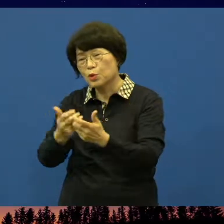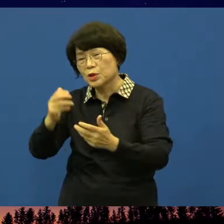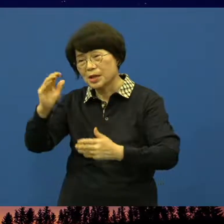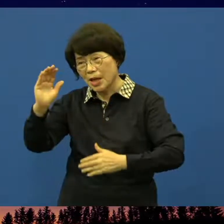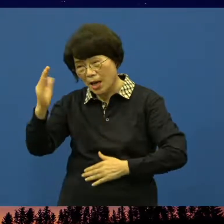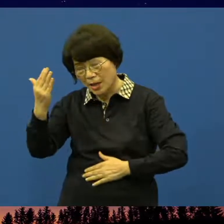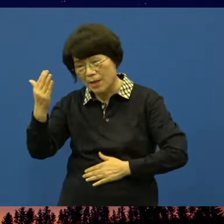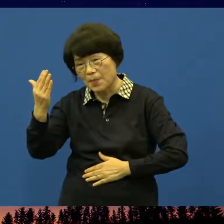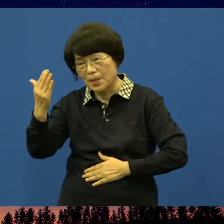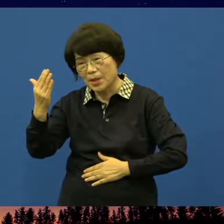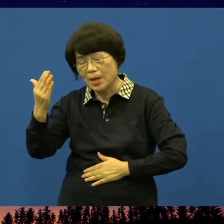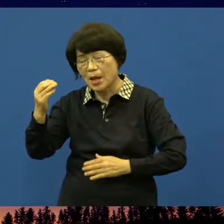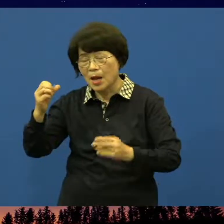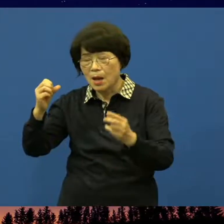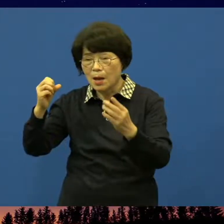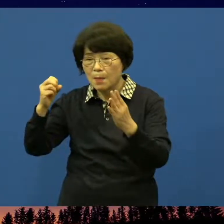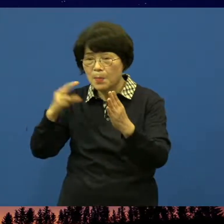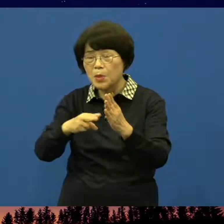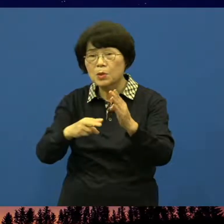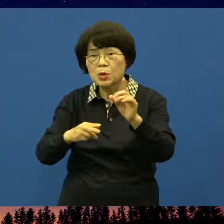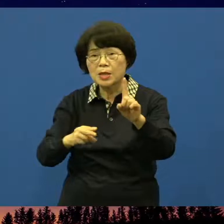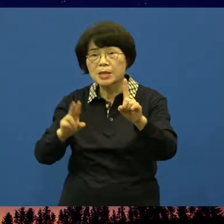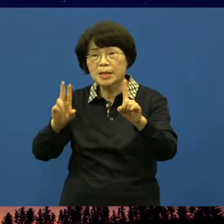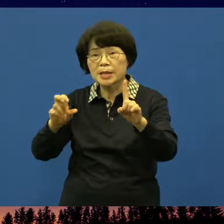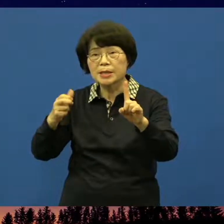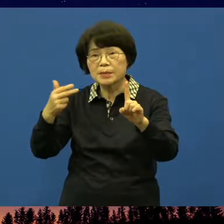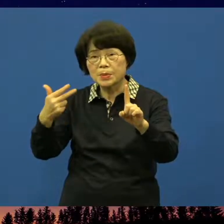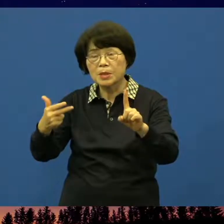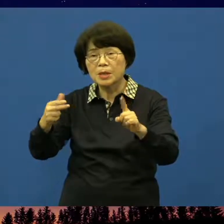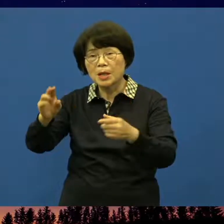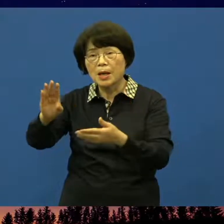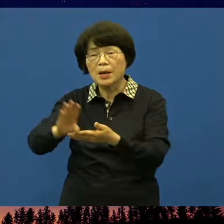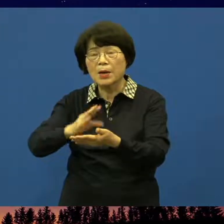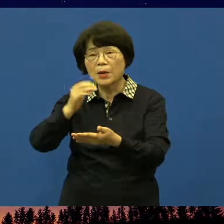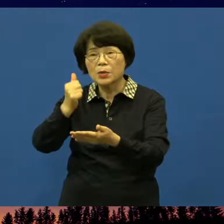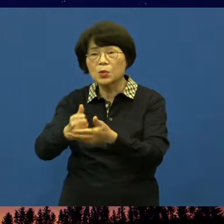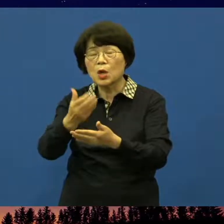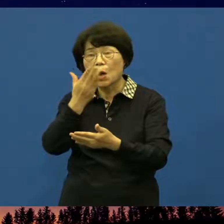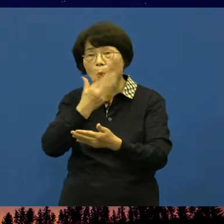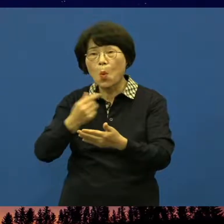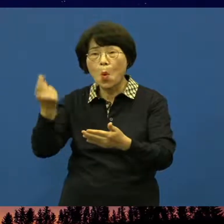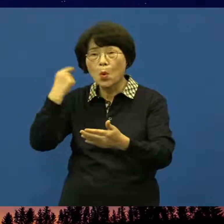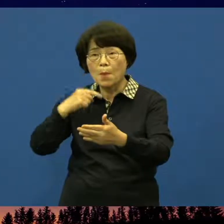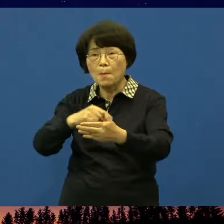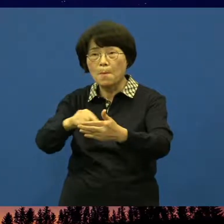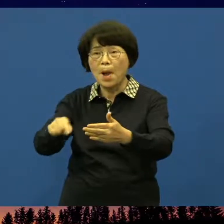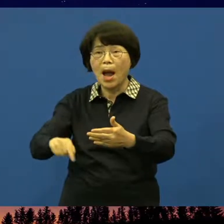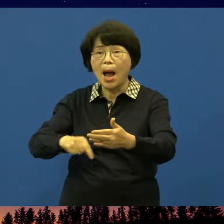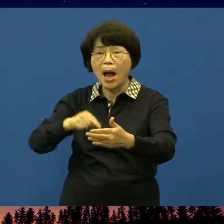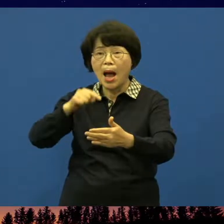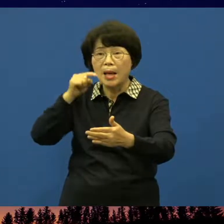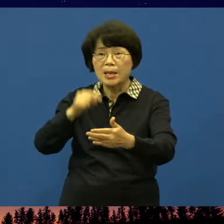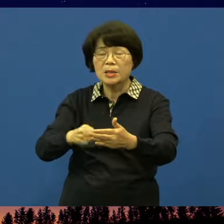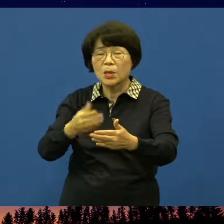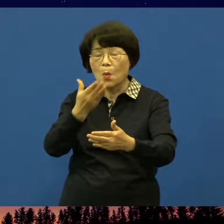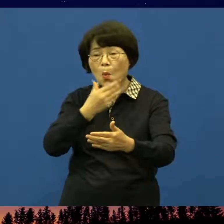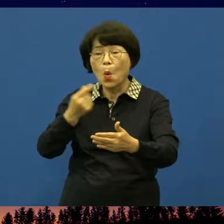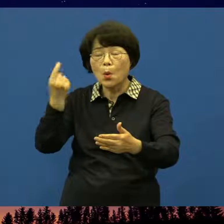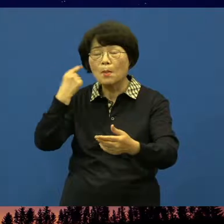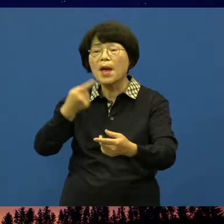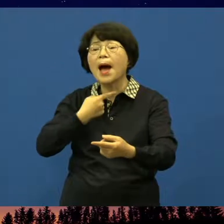빌립보서 1장 27절에 오직 너희는 그리스도의 복음 안에서 복음에 합당하게